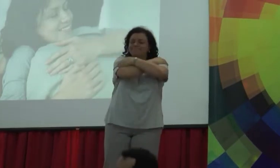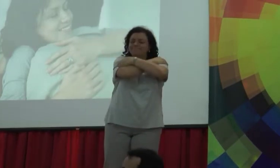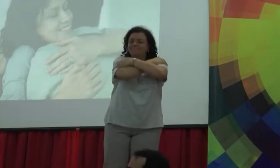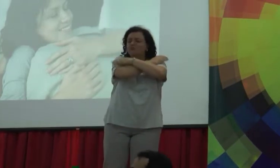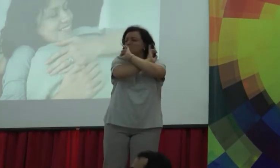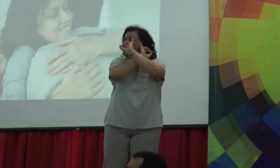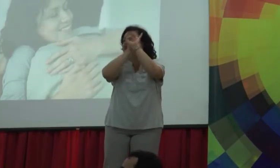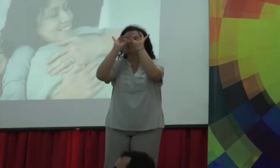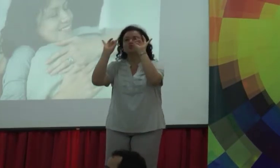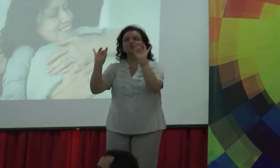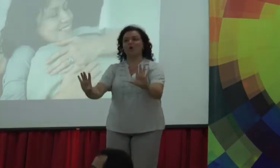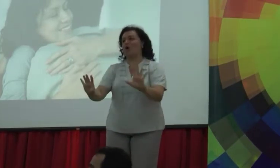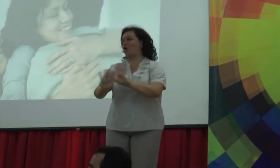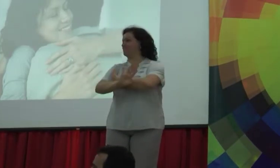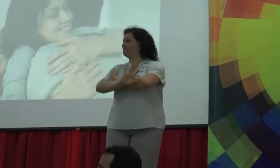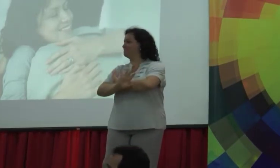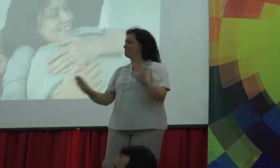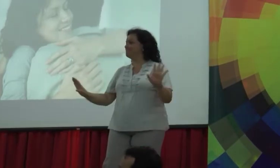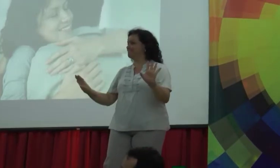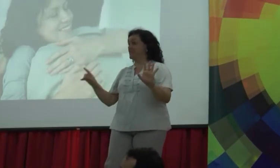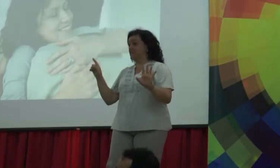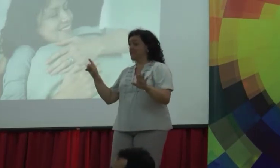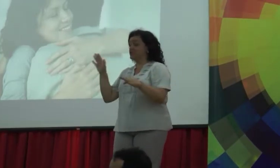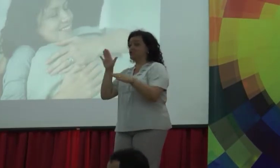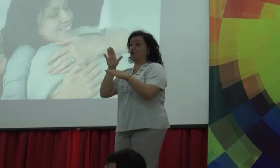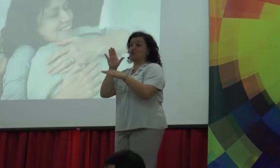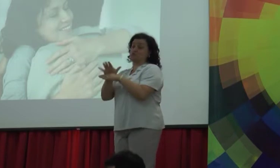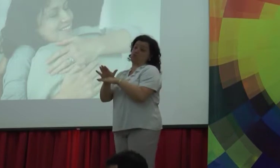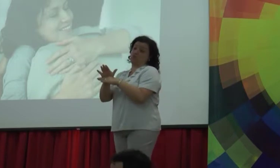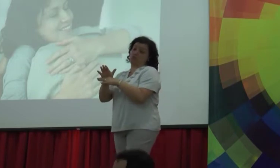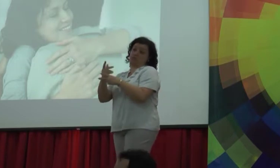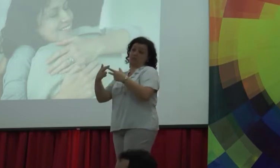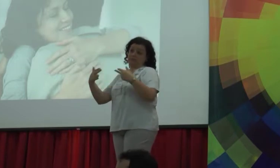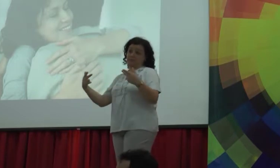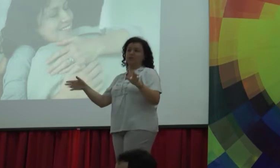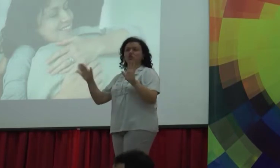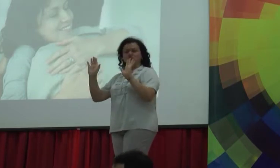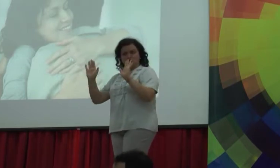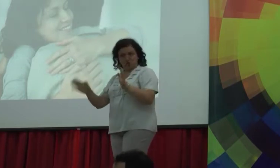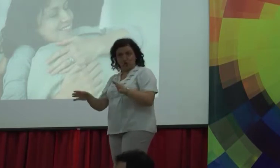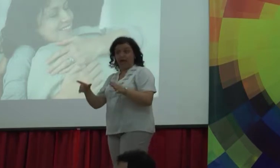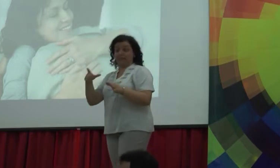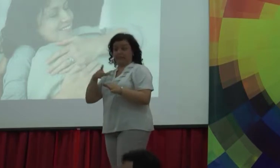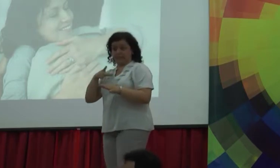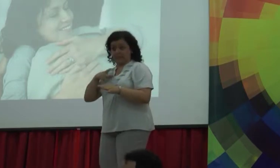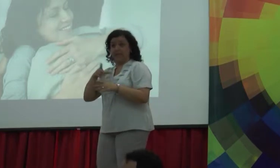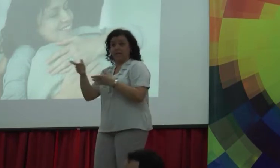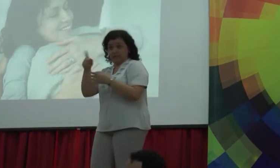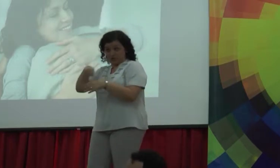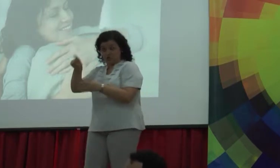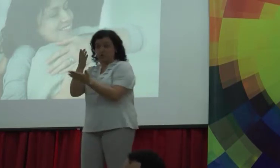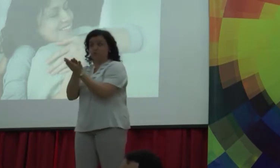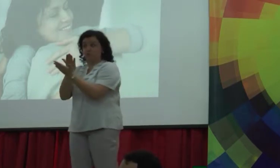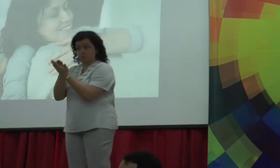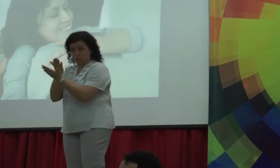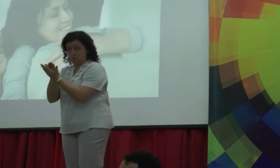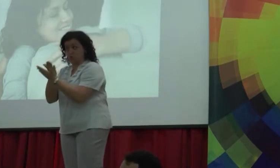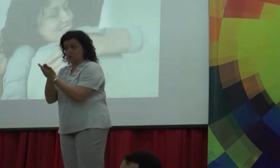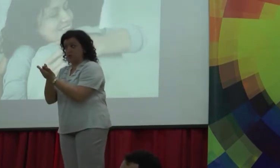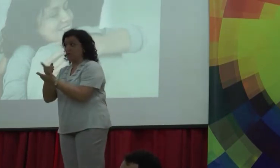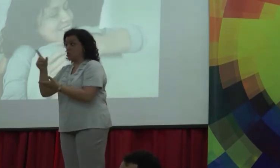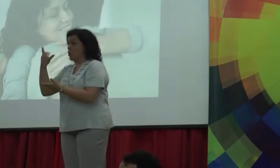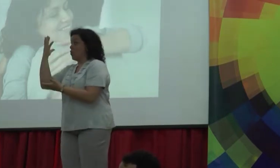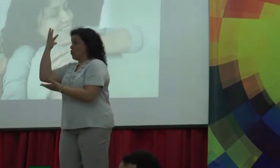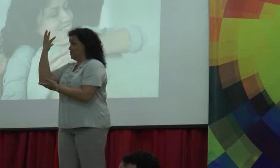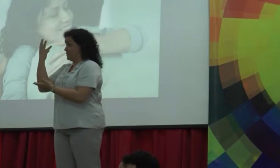o gesto do abraçar. Só já ajuda a várias coisas. Então,